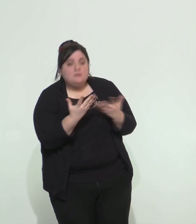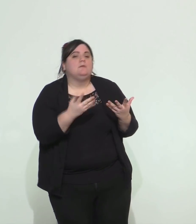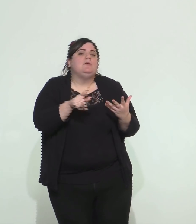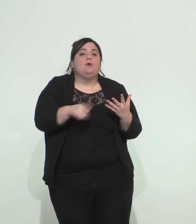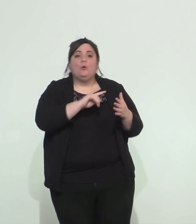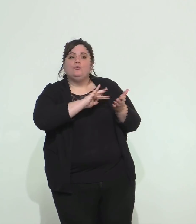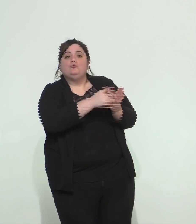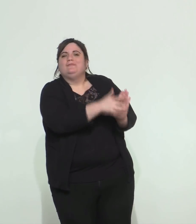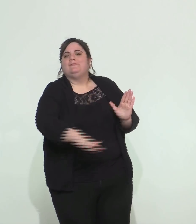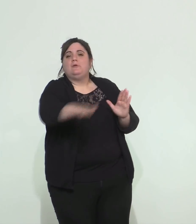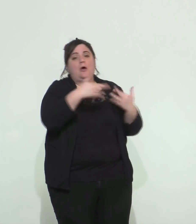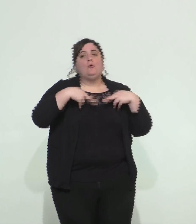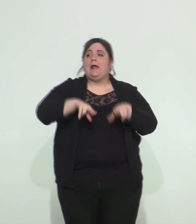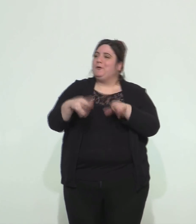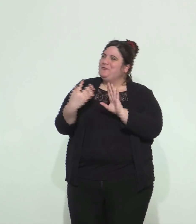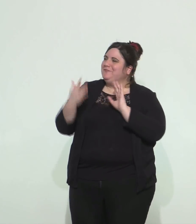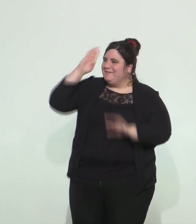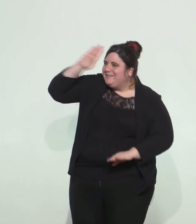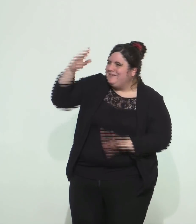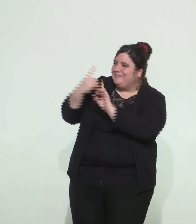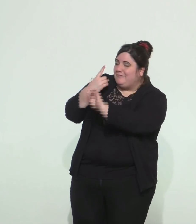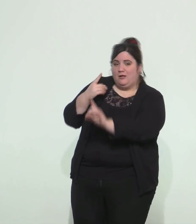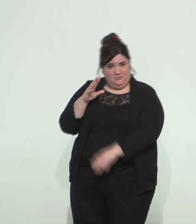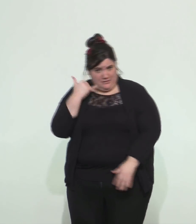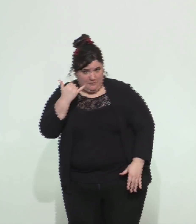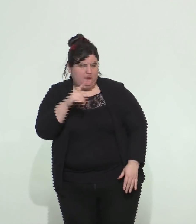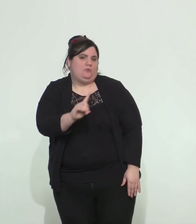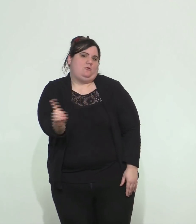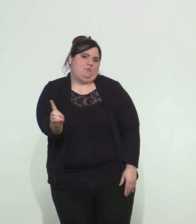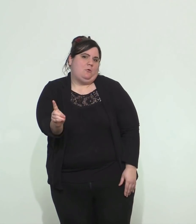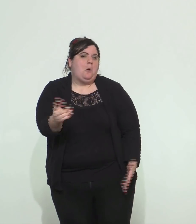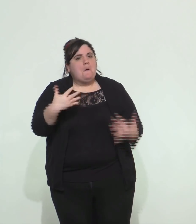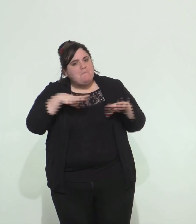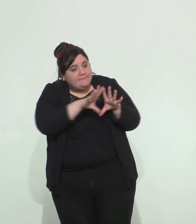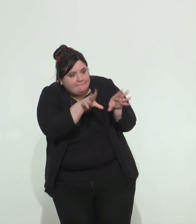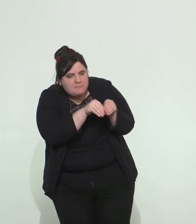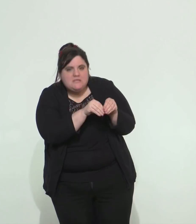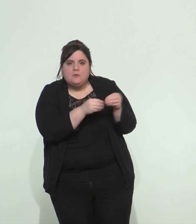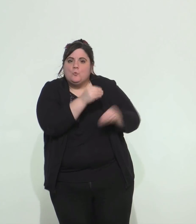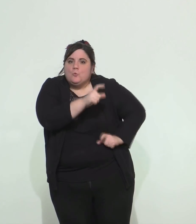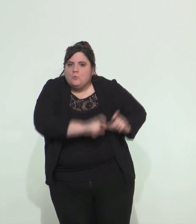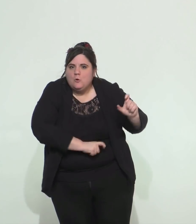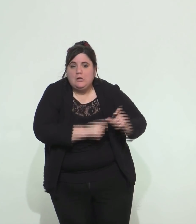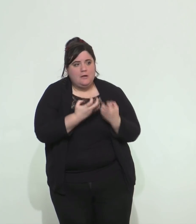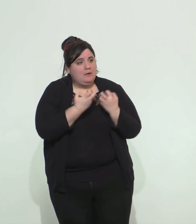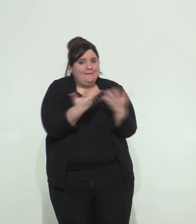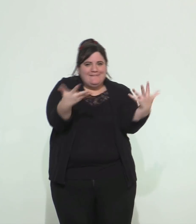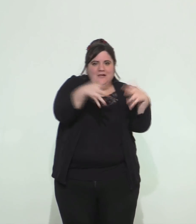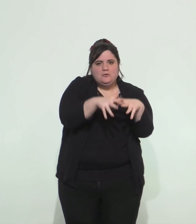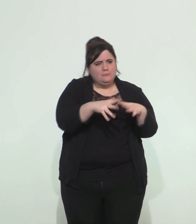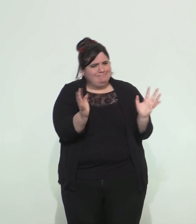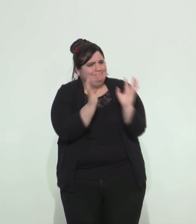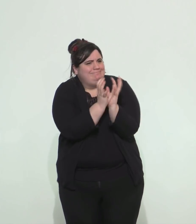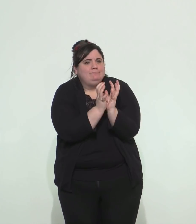qui vous vivez est positif, si votre collègue immédiat de bureau ou une personne avec qui vous avez passé 3 heures en réunion s'avère positif, vous devrez